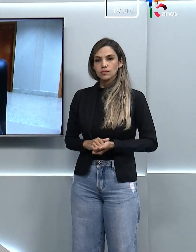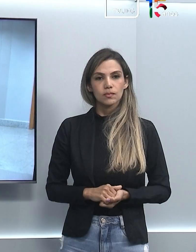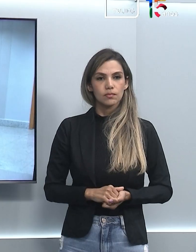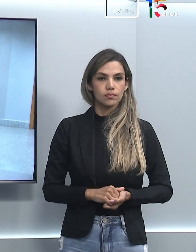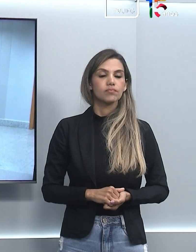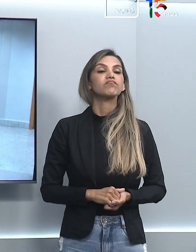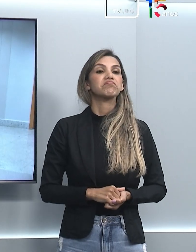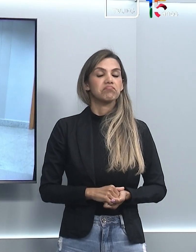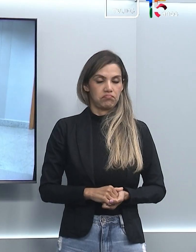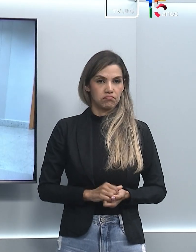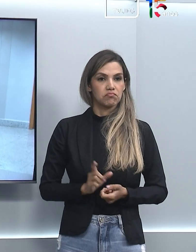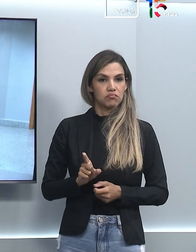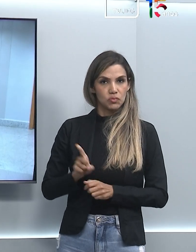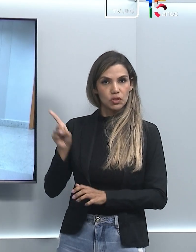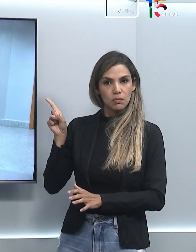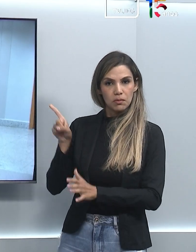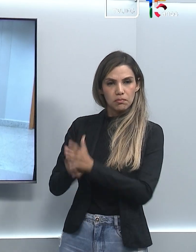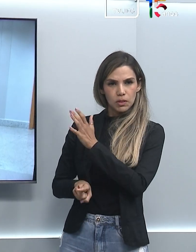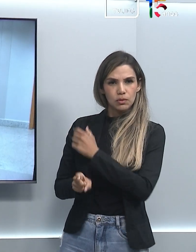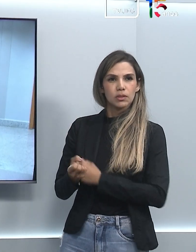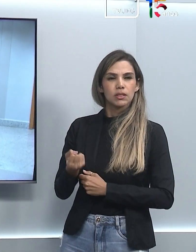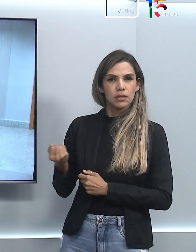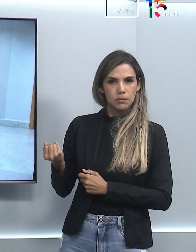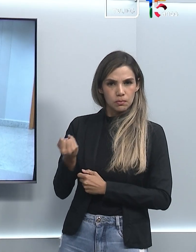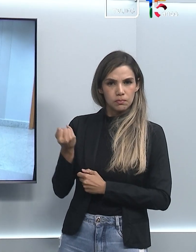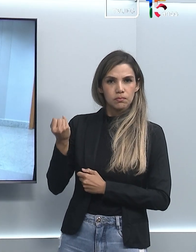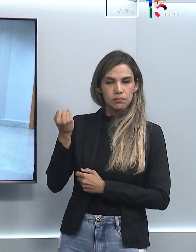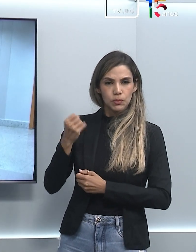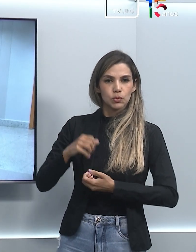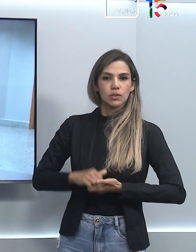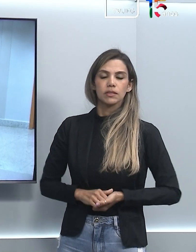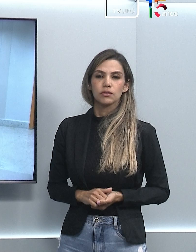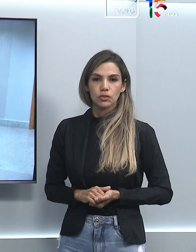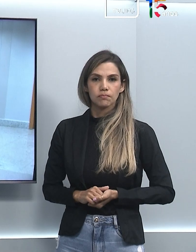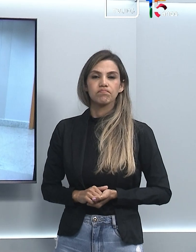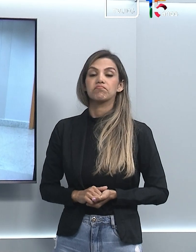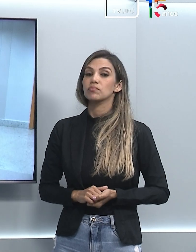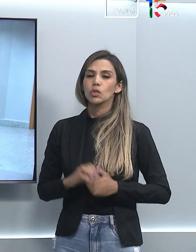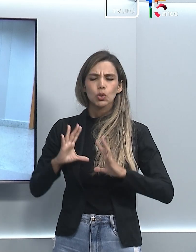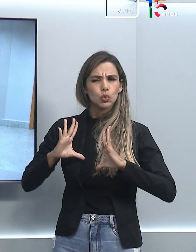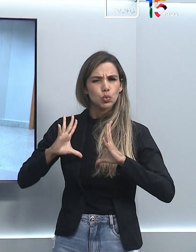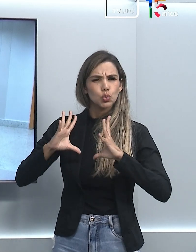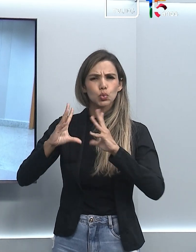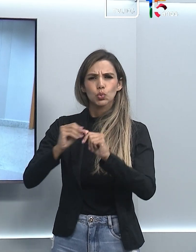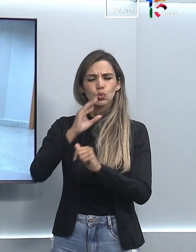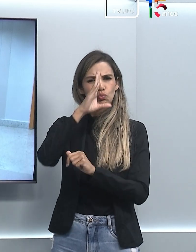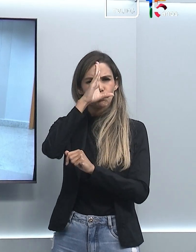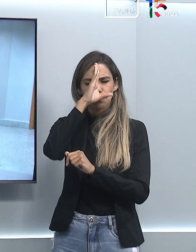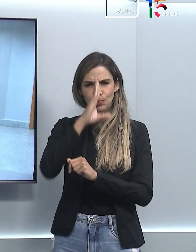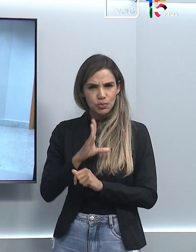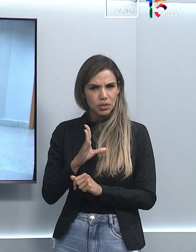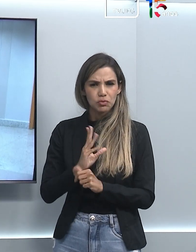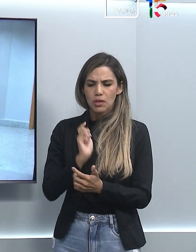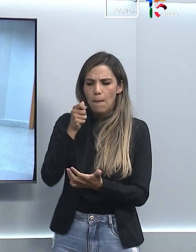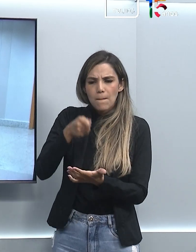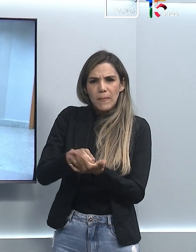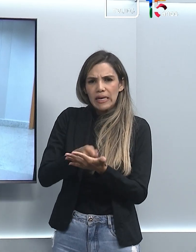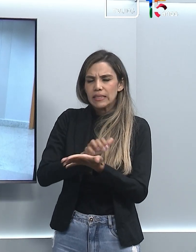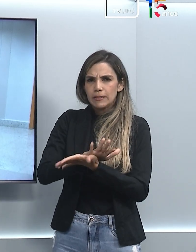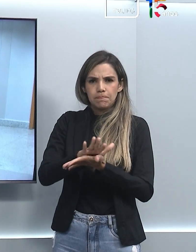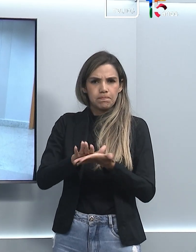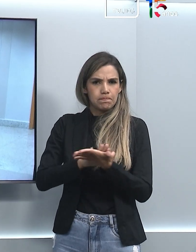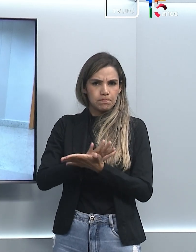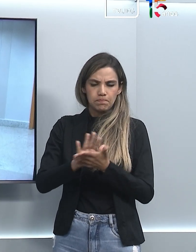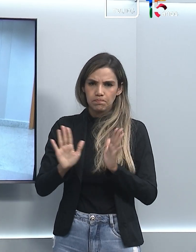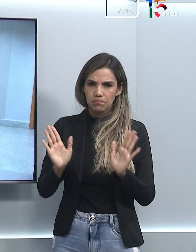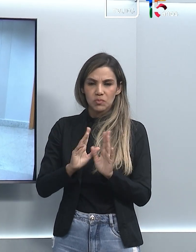Camila, você fez uma observação muito interessante. Todos os serviços são gratuitos, então a população não terá custo. Então, nós teremos aí